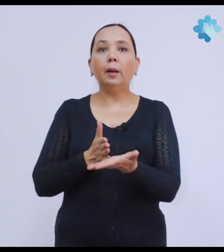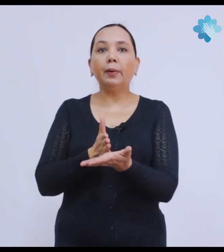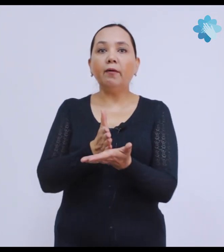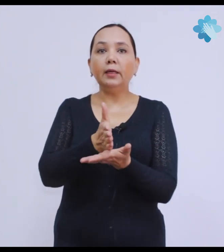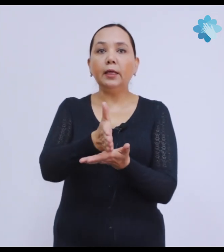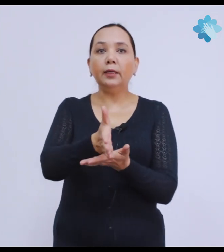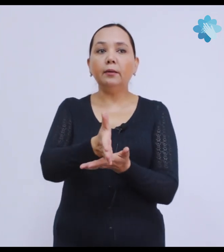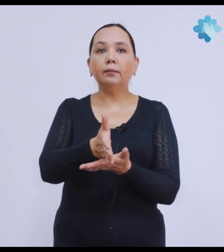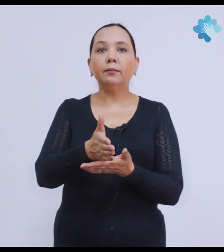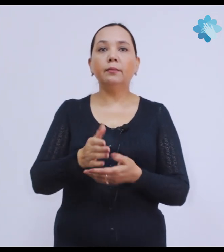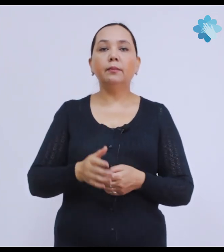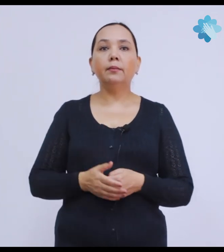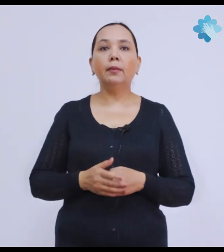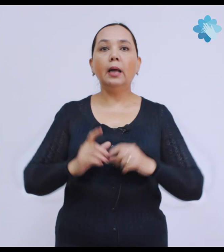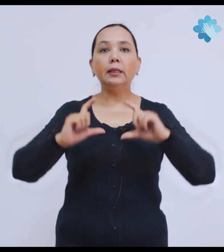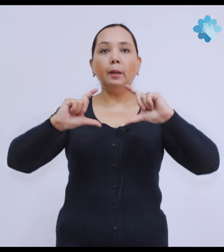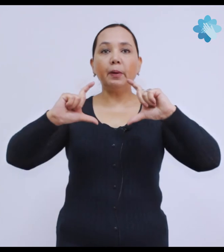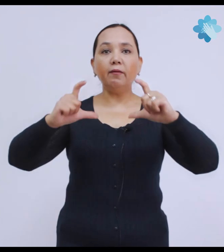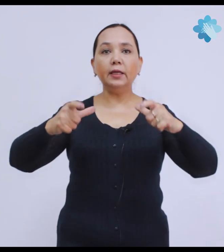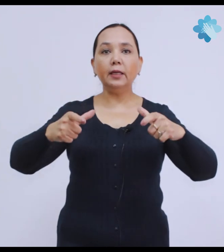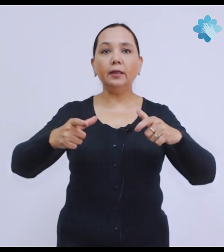направлении направлении